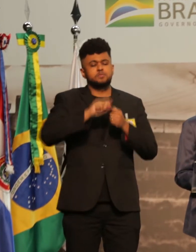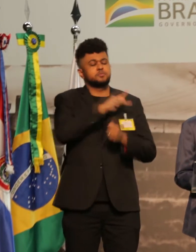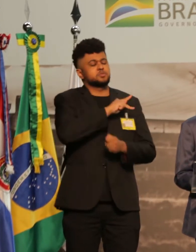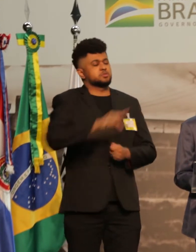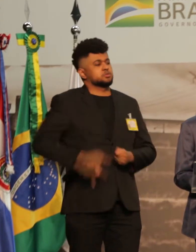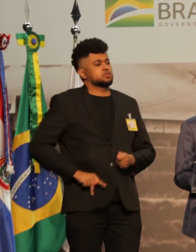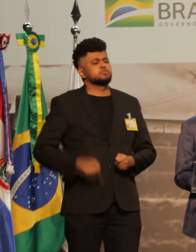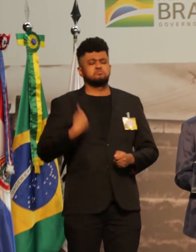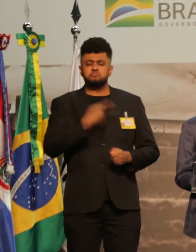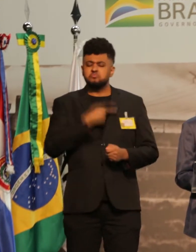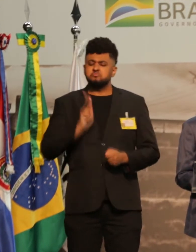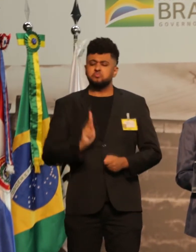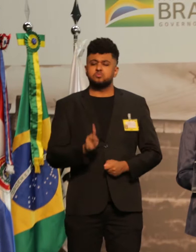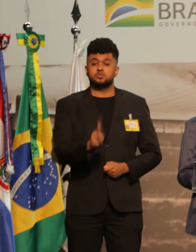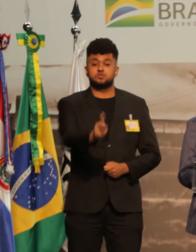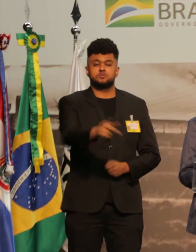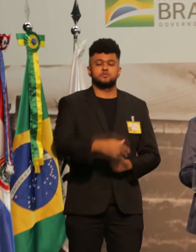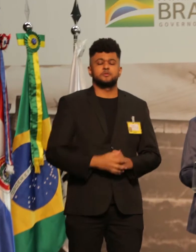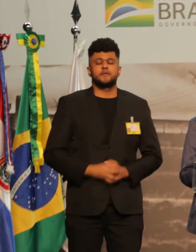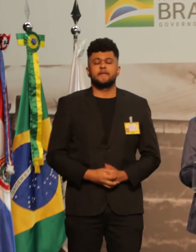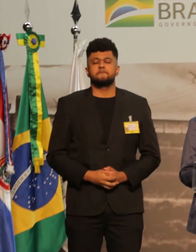presidente. Seguimos em frente.